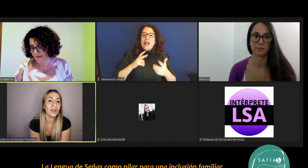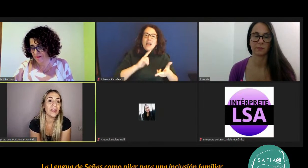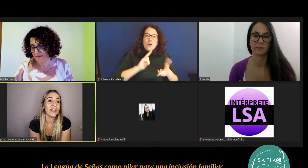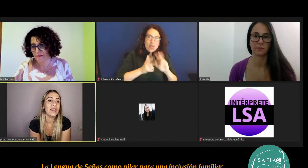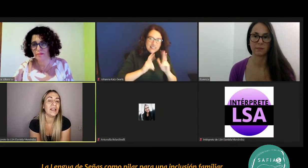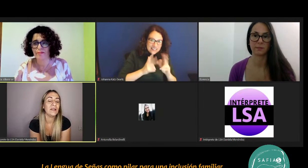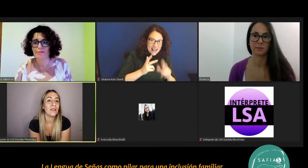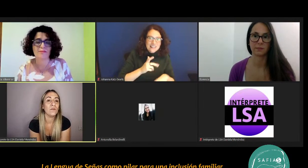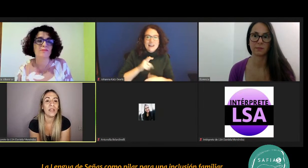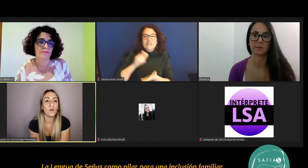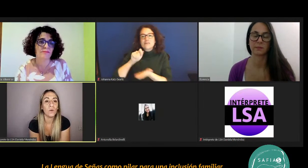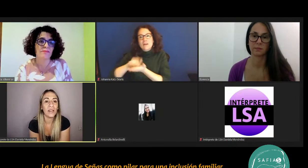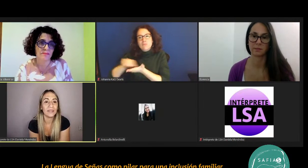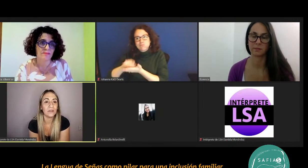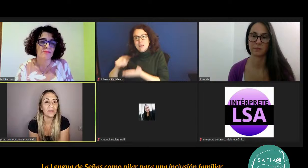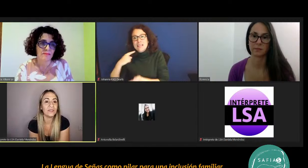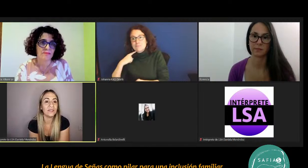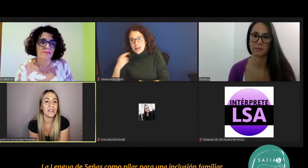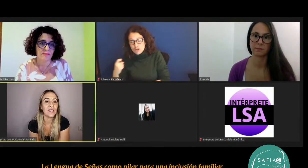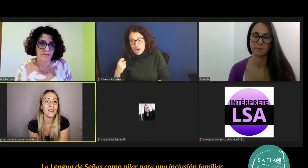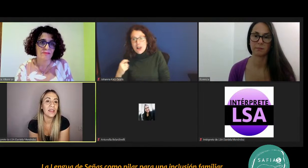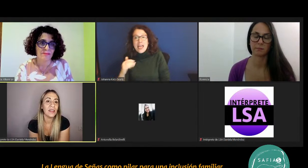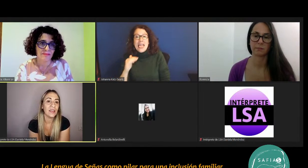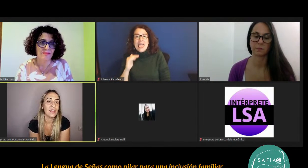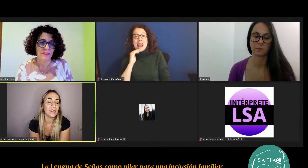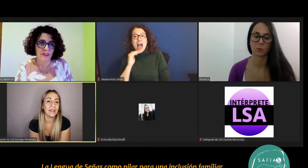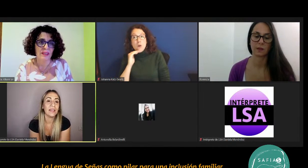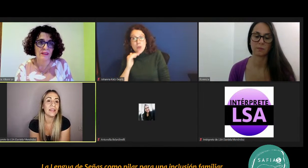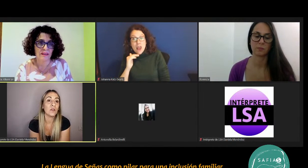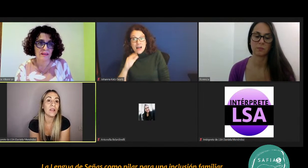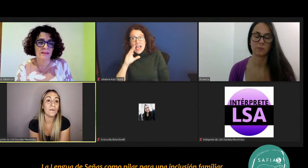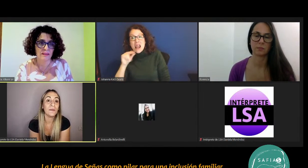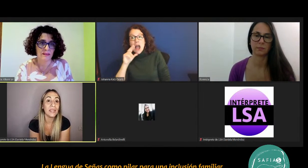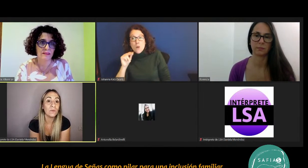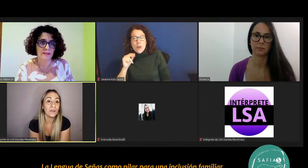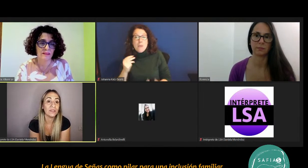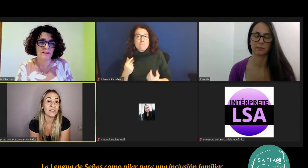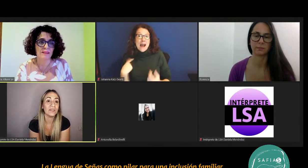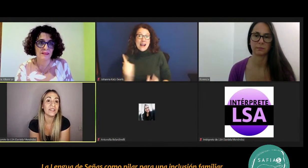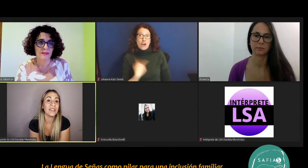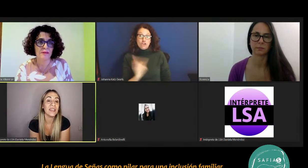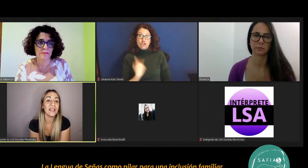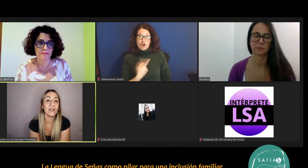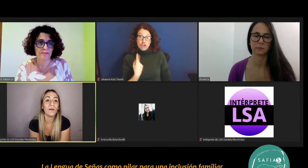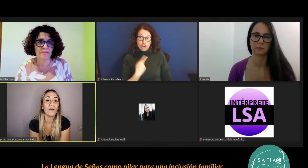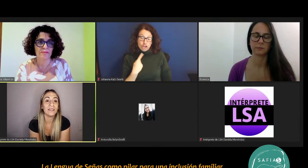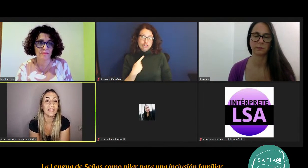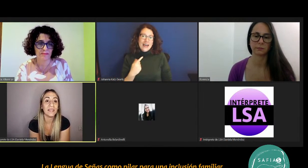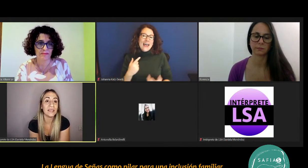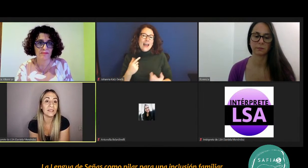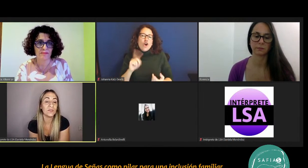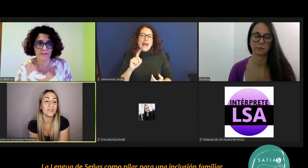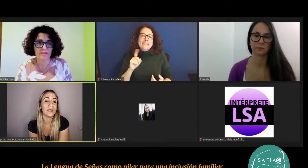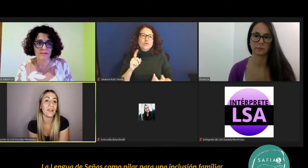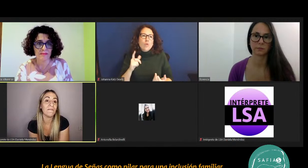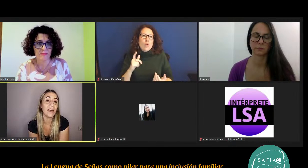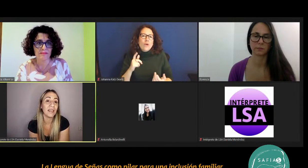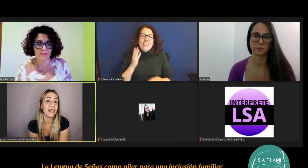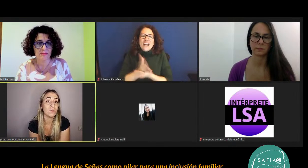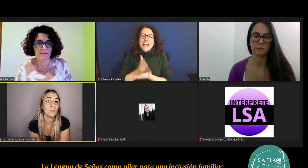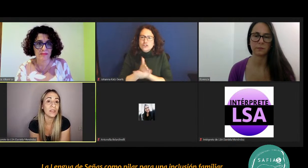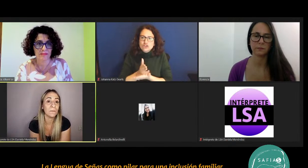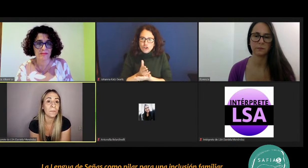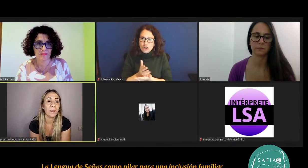necesitamos la escuela, que se nos enseñen, que sean escuelas bilingües, donde se nos enseñe lengua de señas, se nos enseñe a